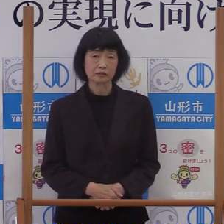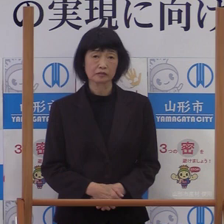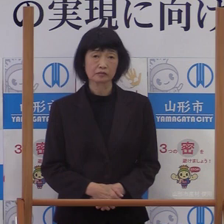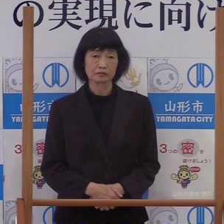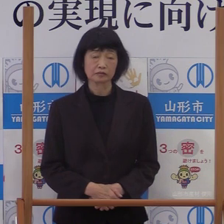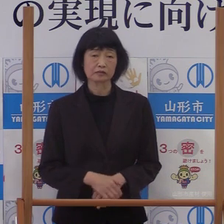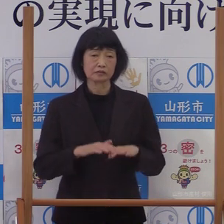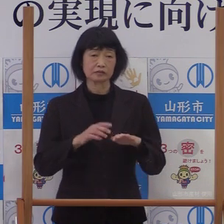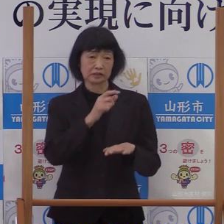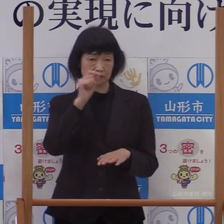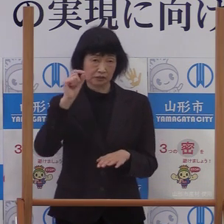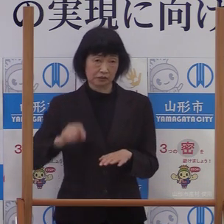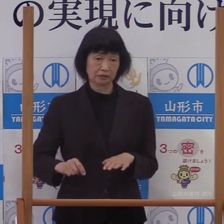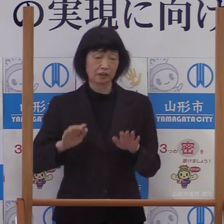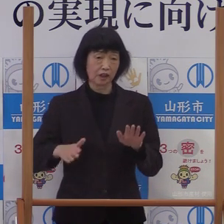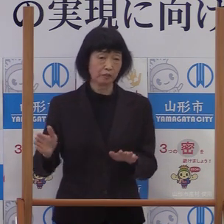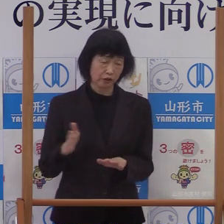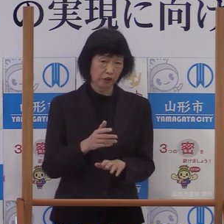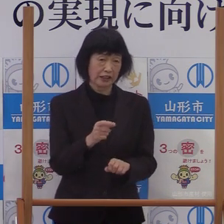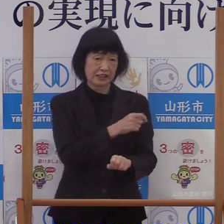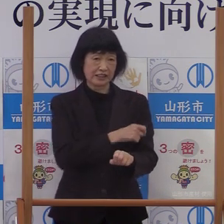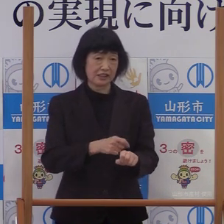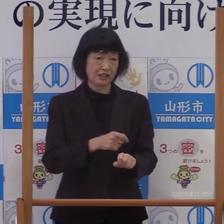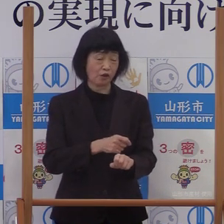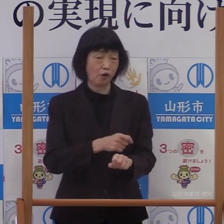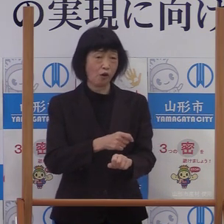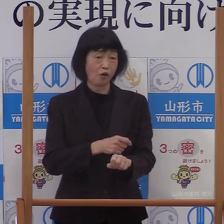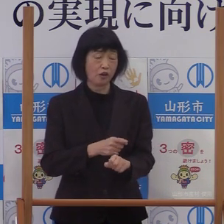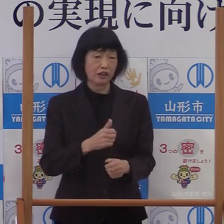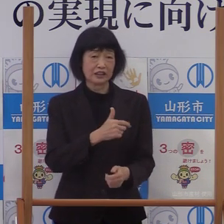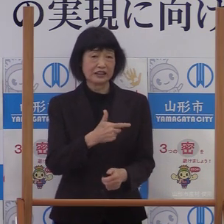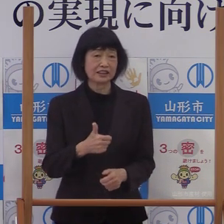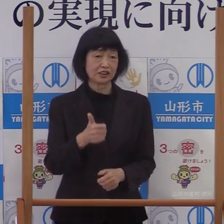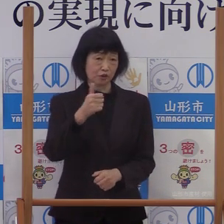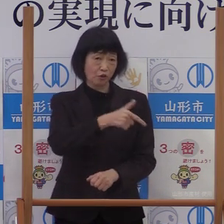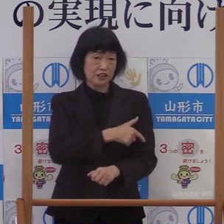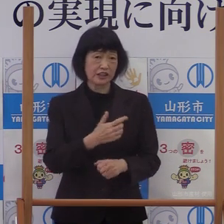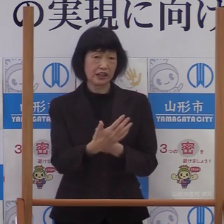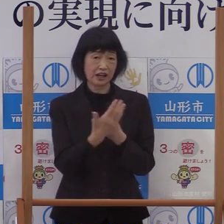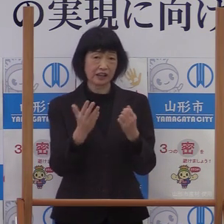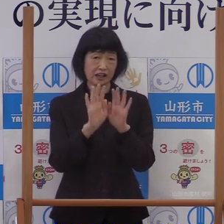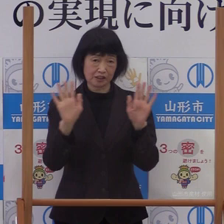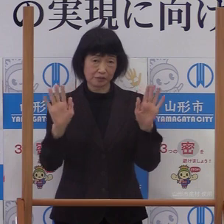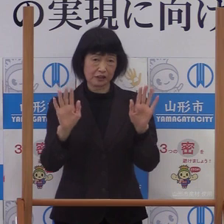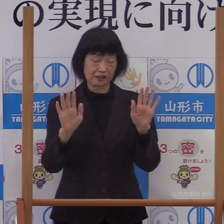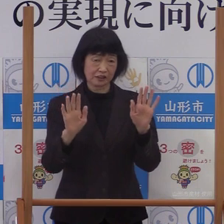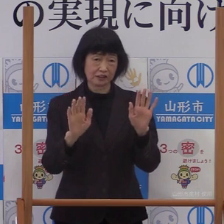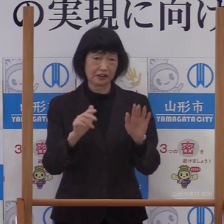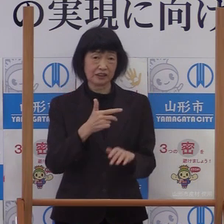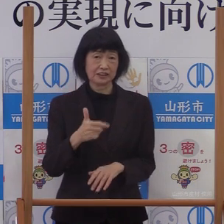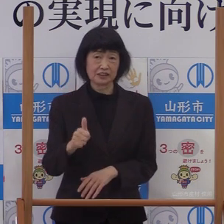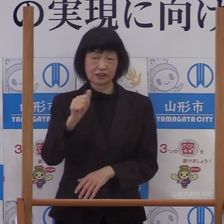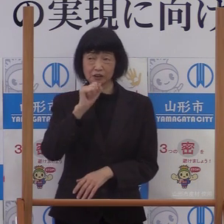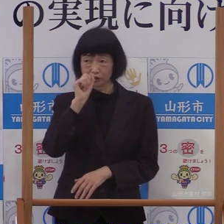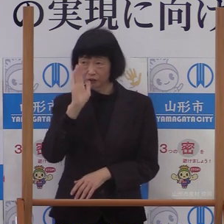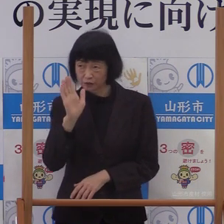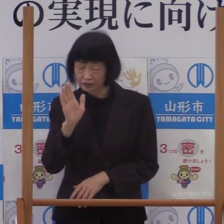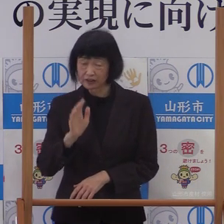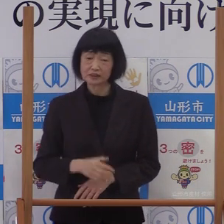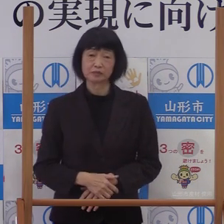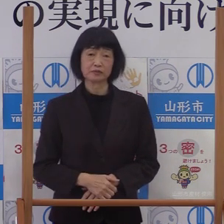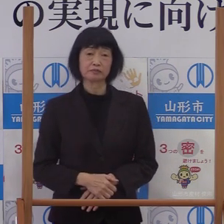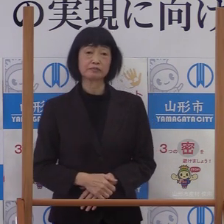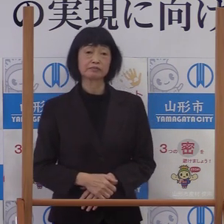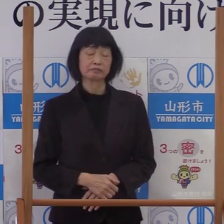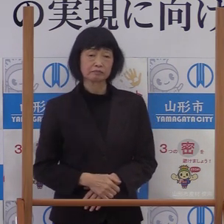ただいまより臨時の市長記者会見を始めさせていただきます。それでは佐藤市長、発表お願いします。